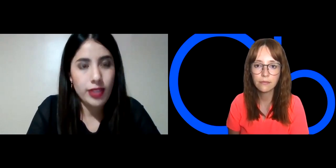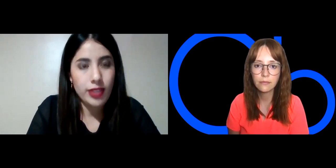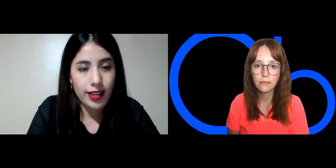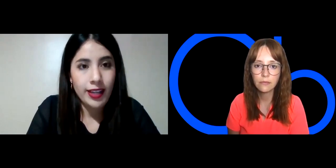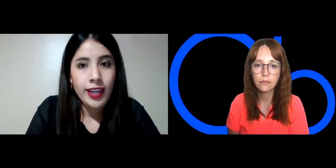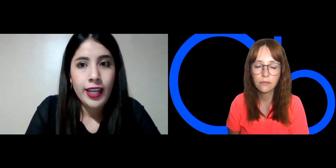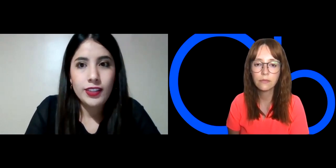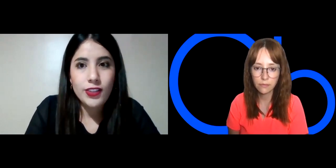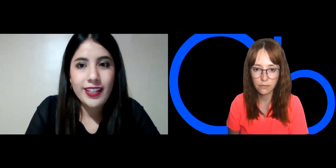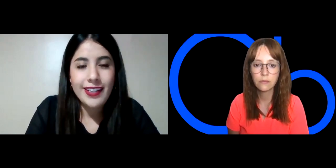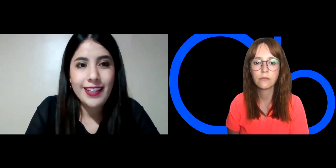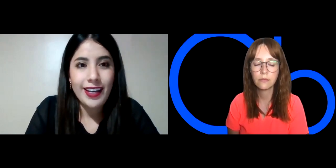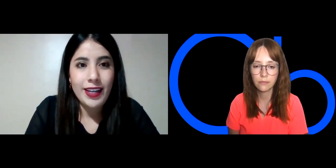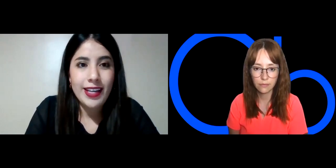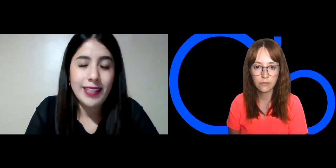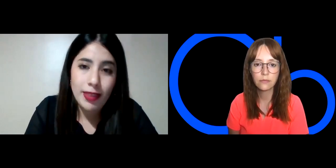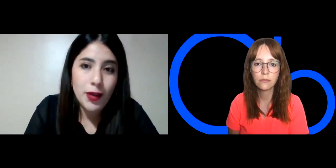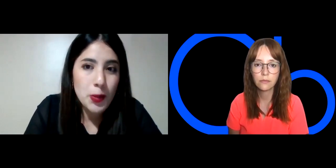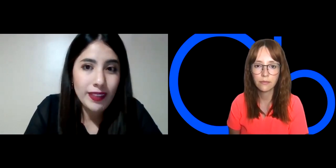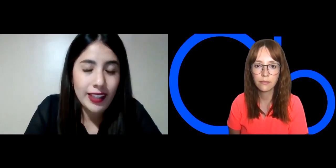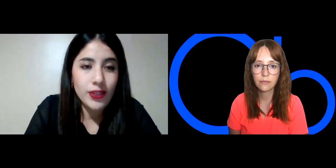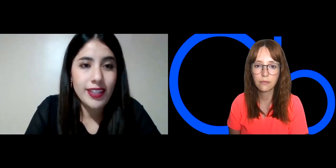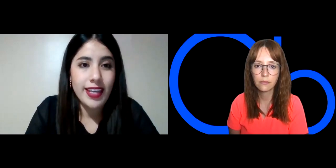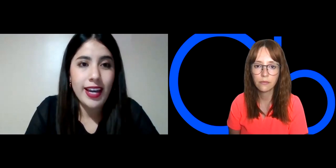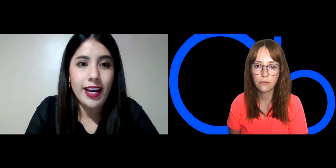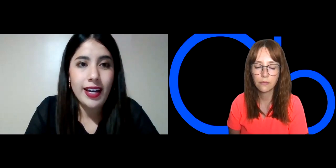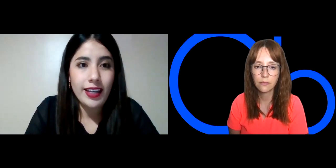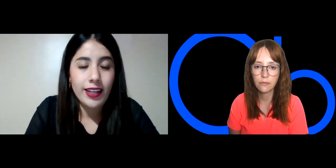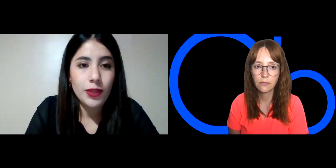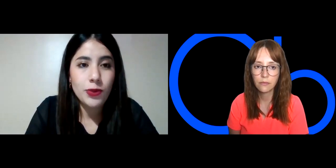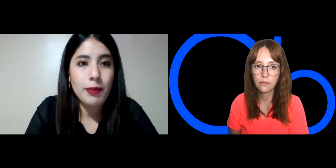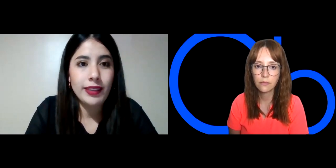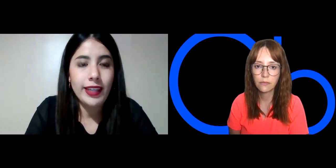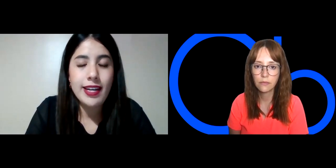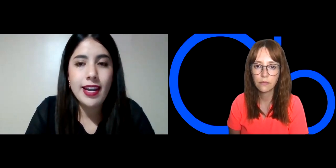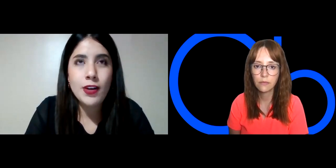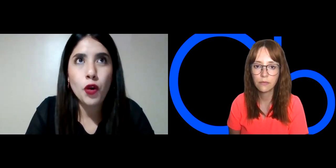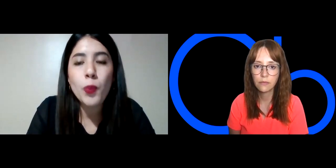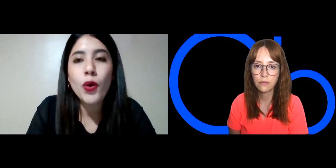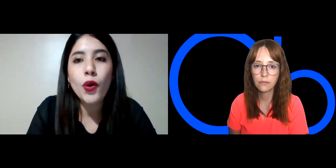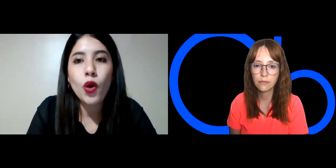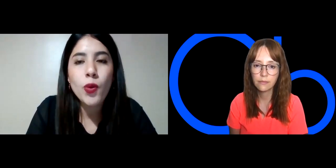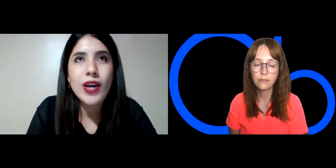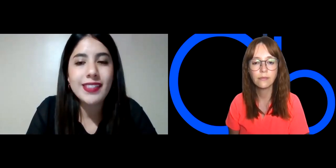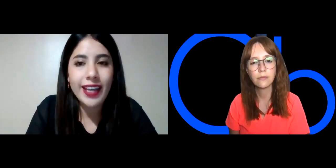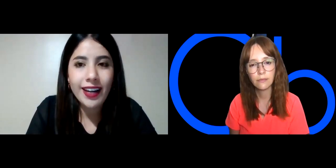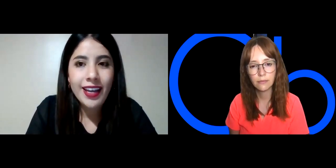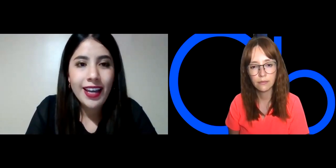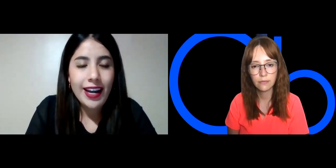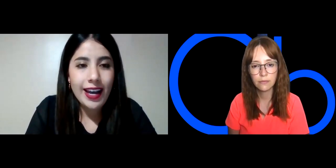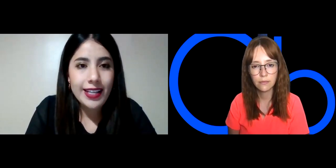dar. Entonces, este video yo pretendo que sea justamente cómo